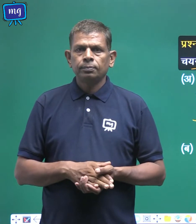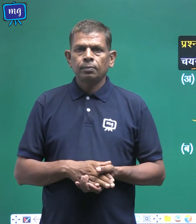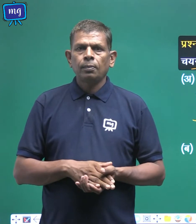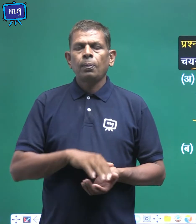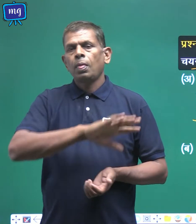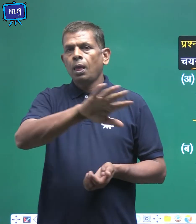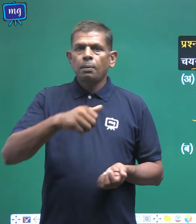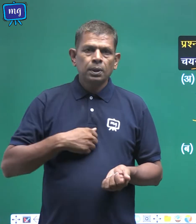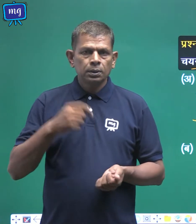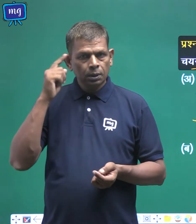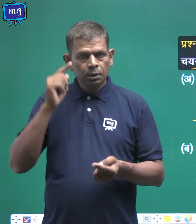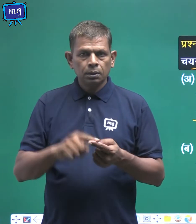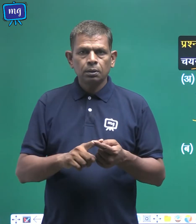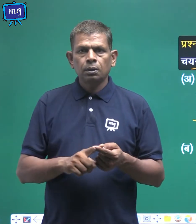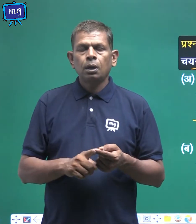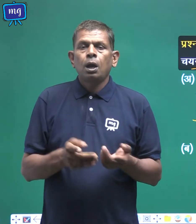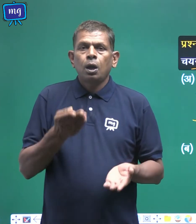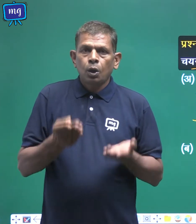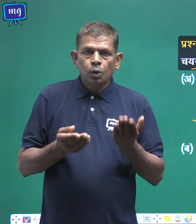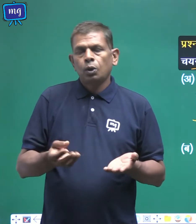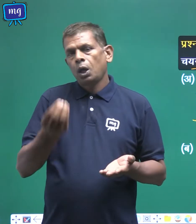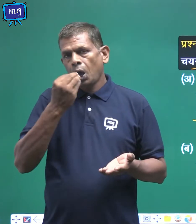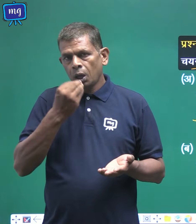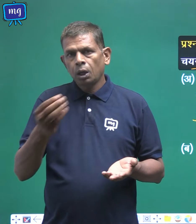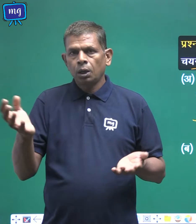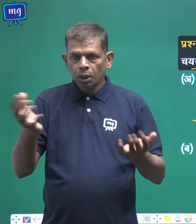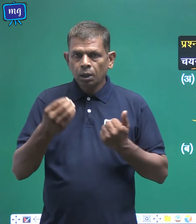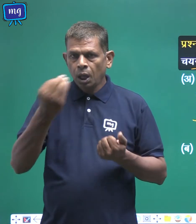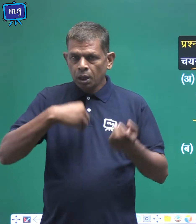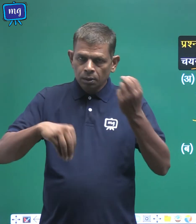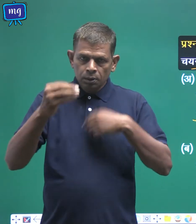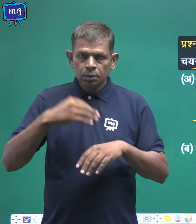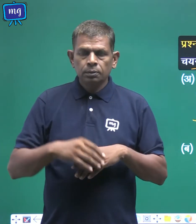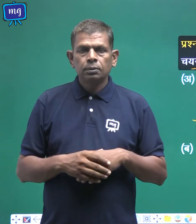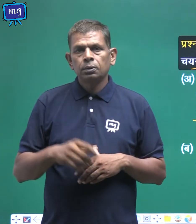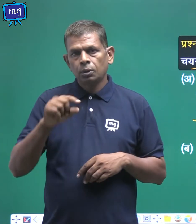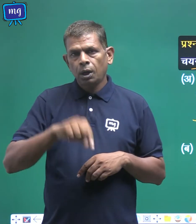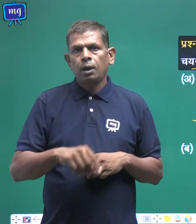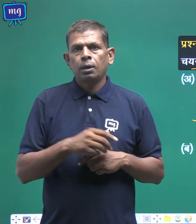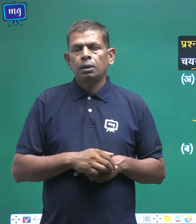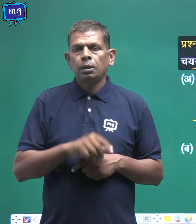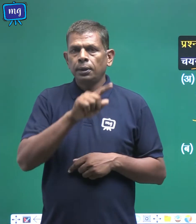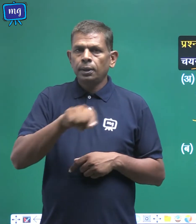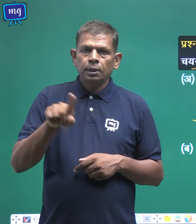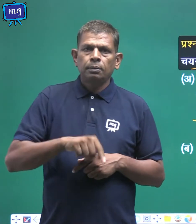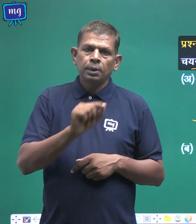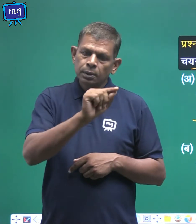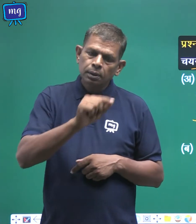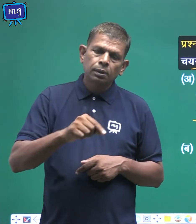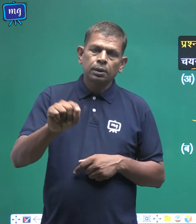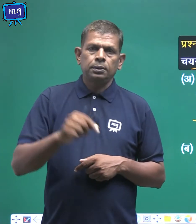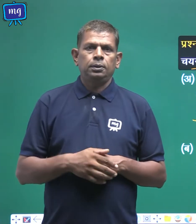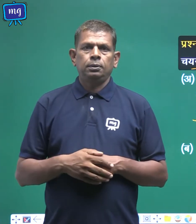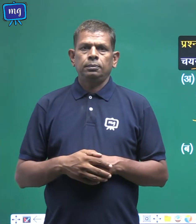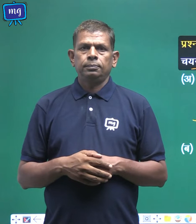हमें इसके लिए संतुलित आहार लेना पड़ता है। तो हम यहाँ असत्य पर निशान